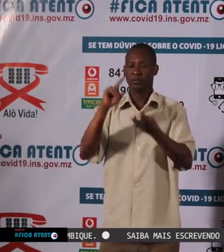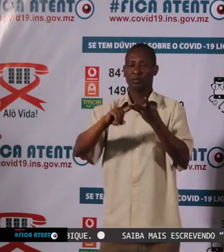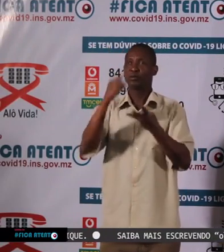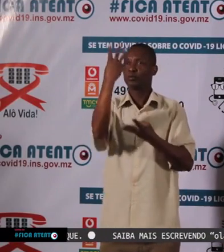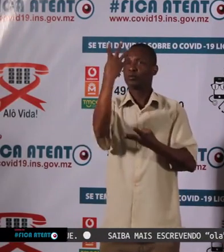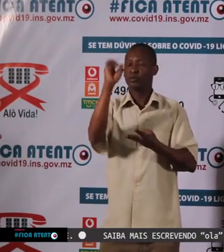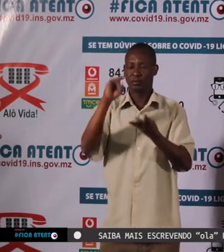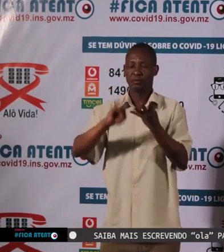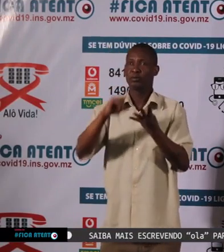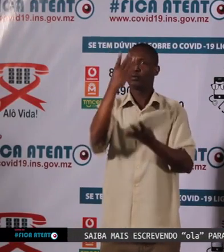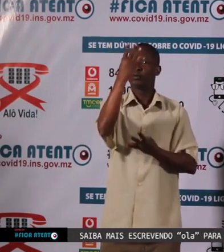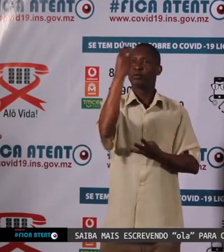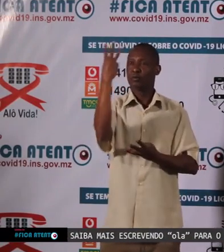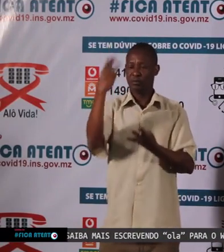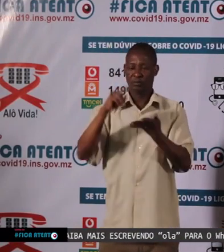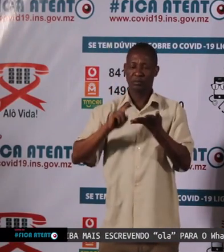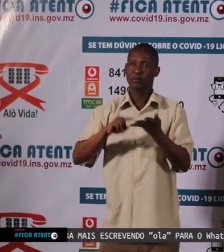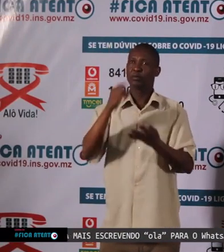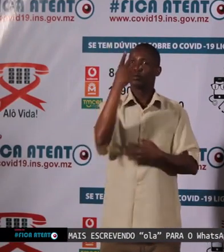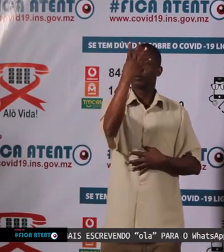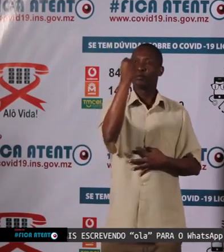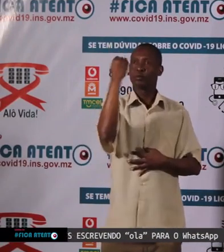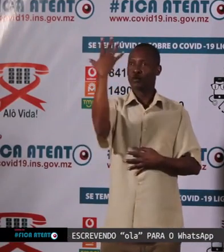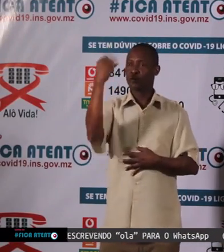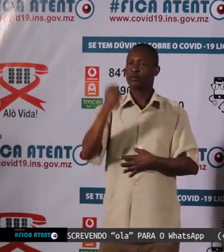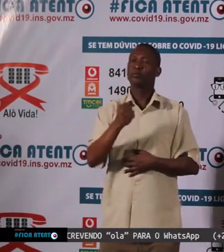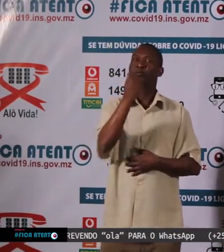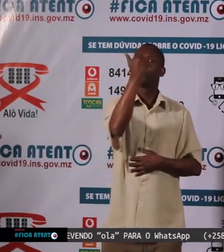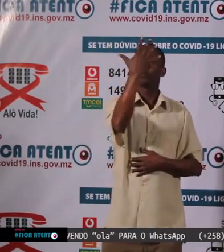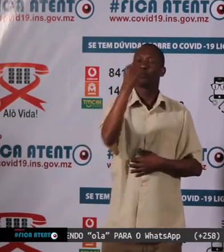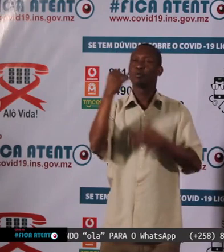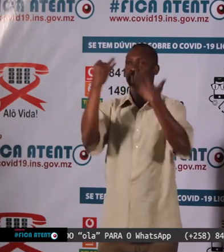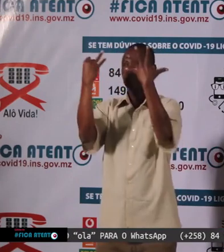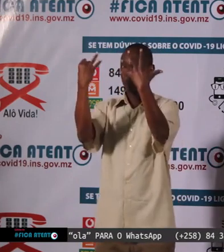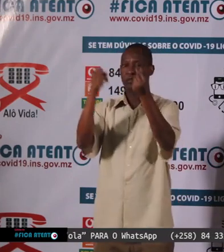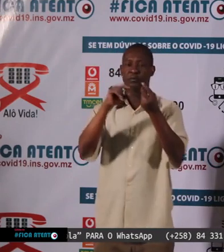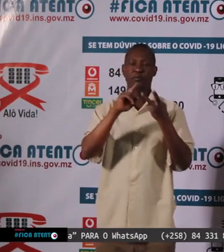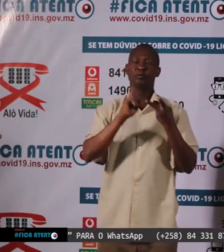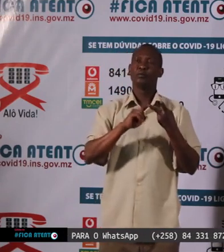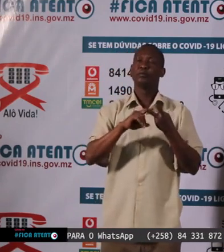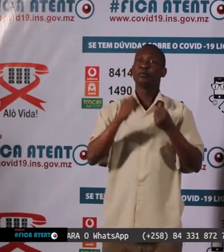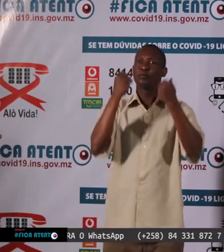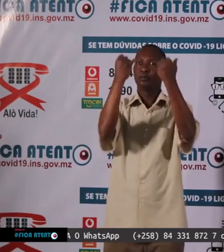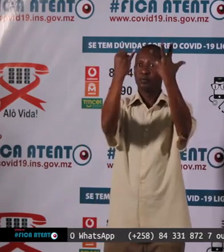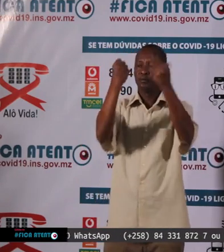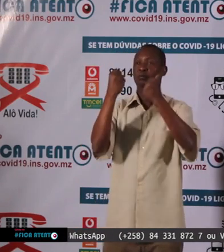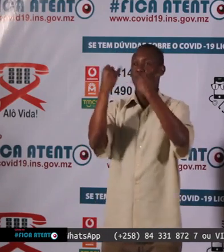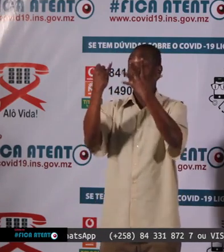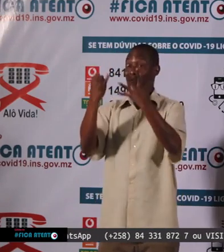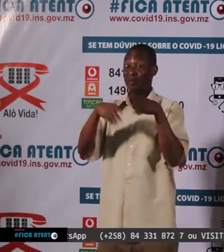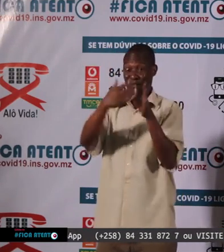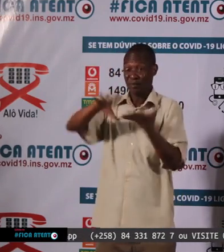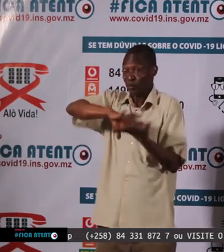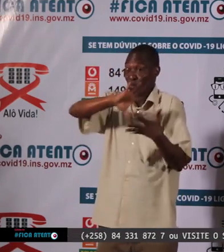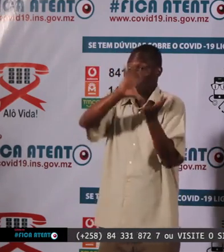43, 45, 57 e 66, todos de Afuns,